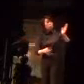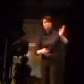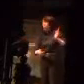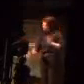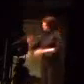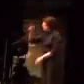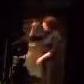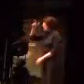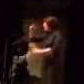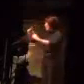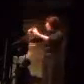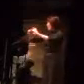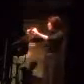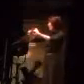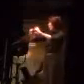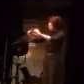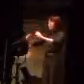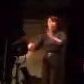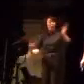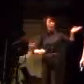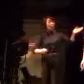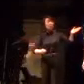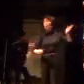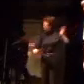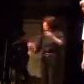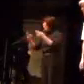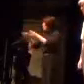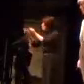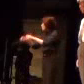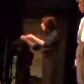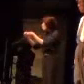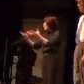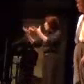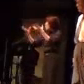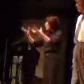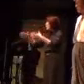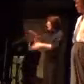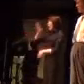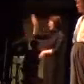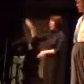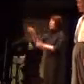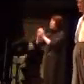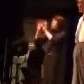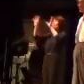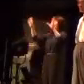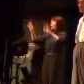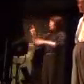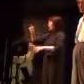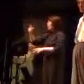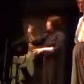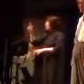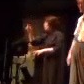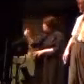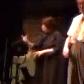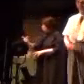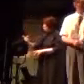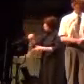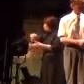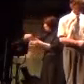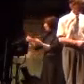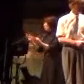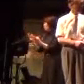角を書きました。これは広島原爆が大気中にまき散らしたセシウム137の量